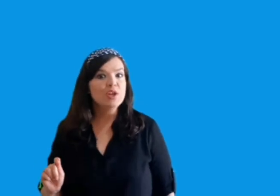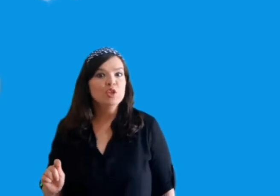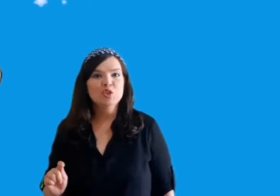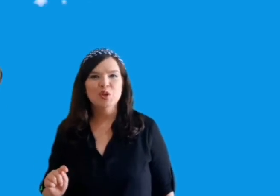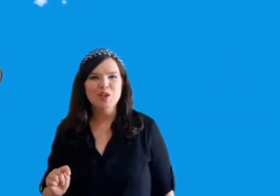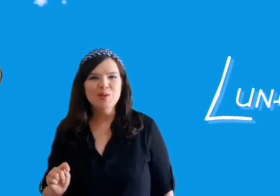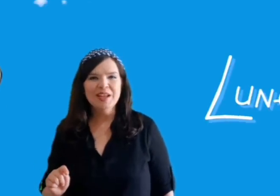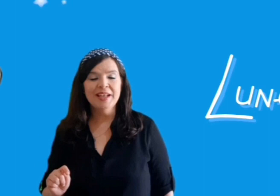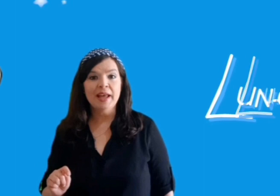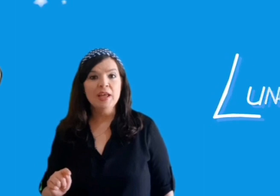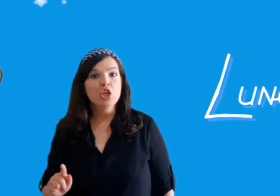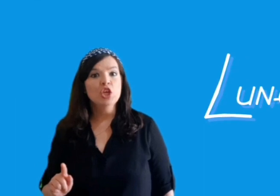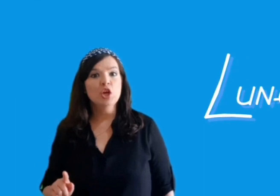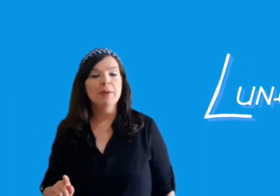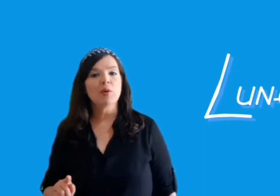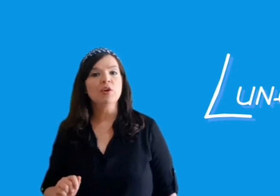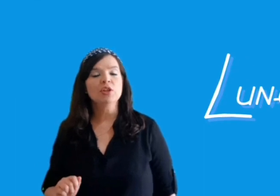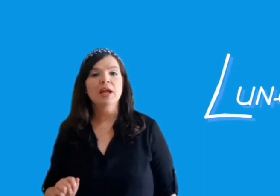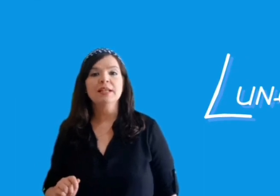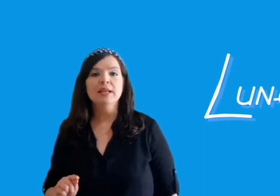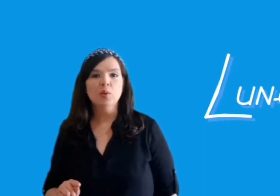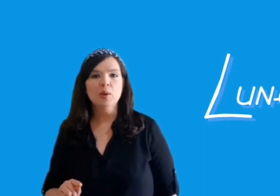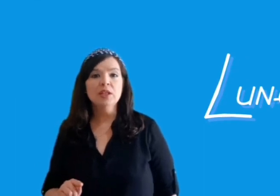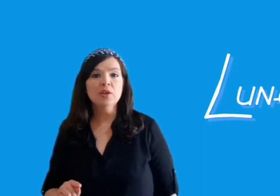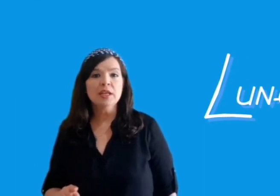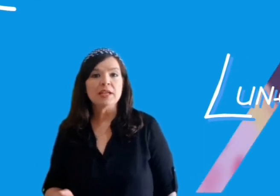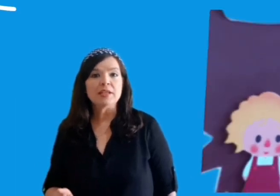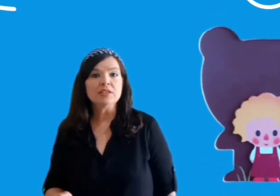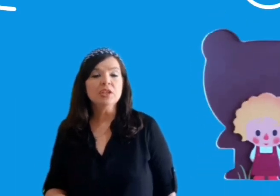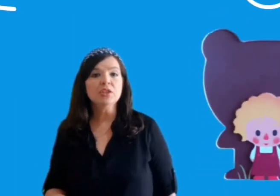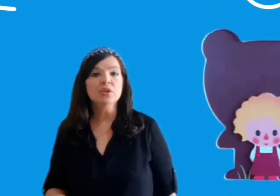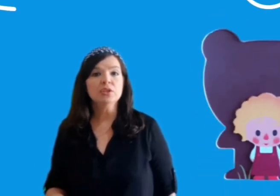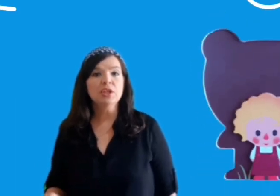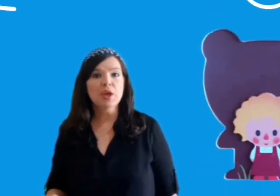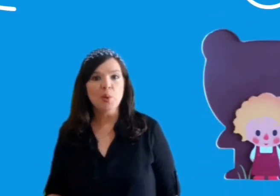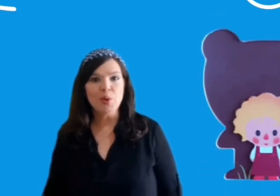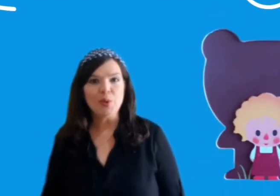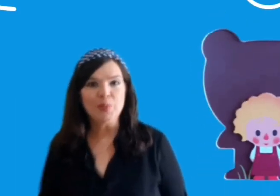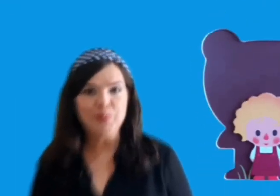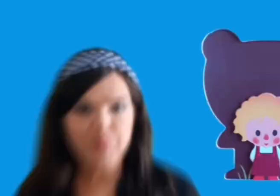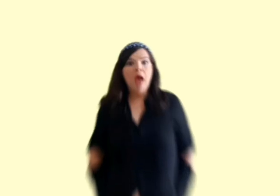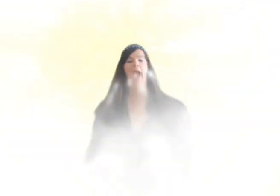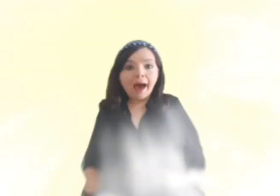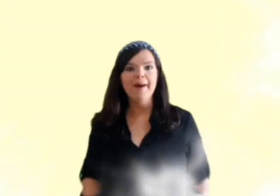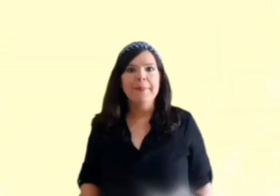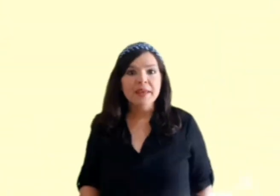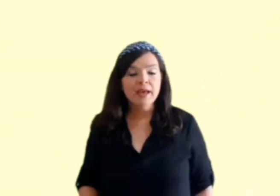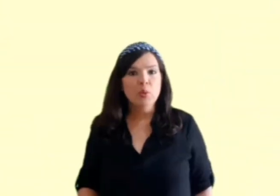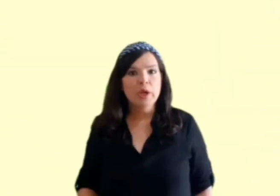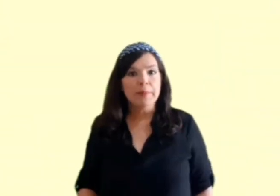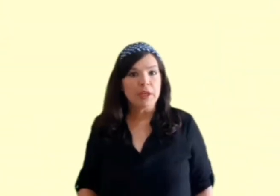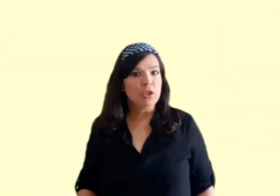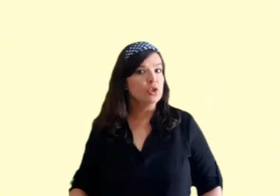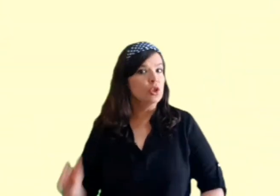Hola, soy Lunena y hoy vengo a contarles el cuento de Ricitos de Oro.